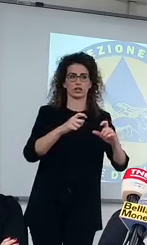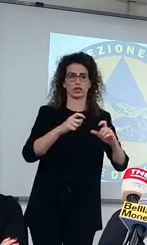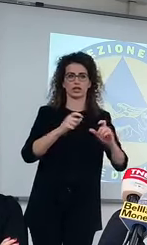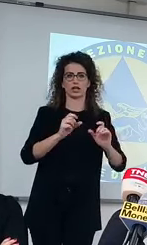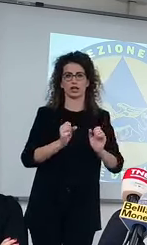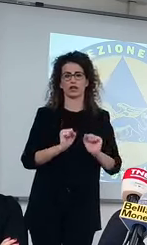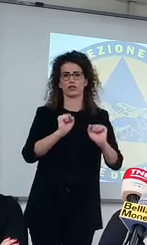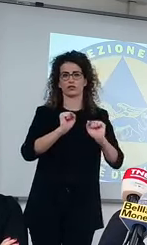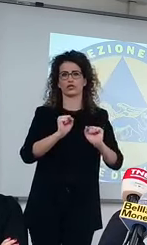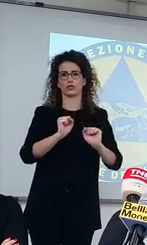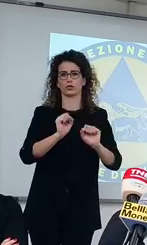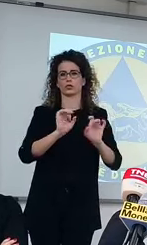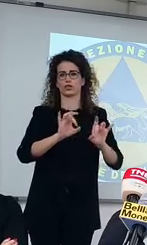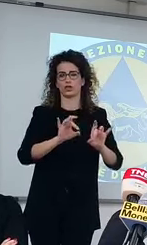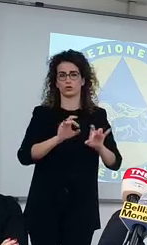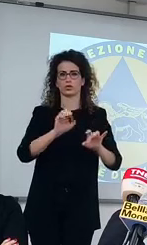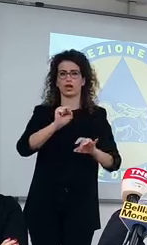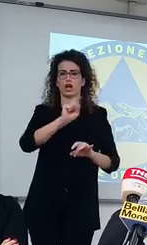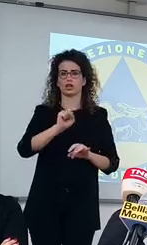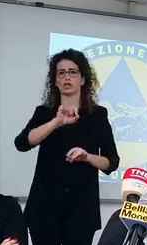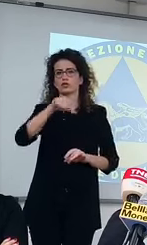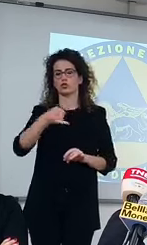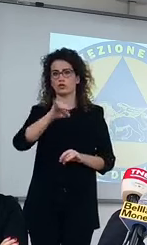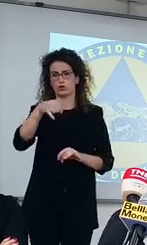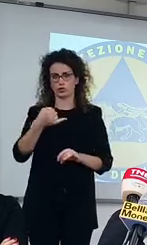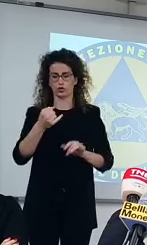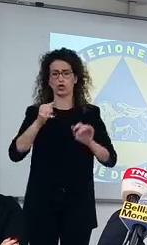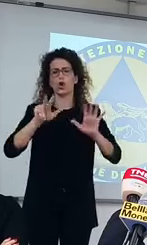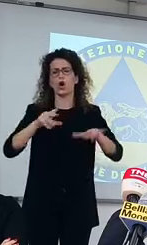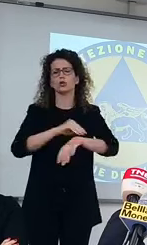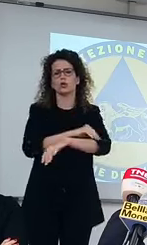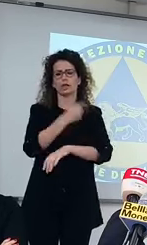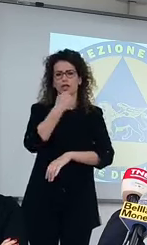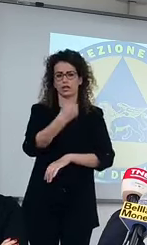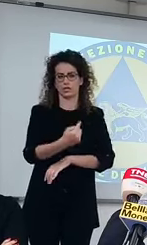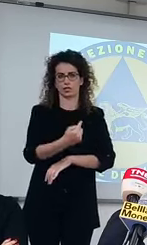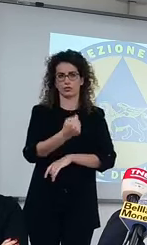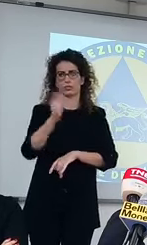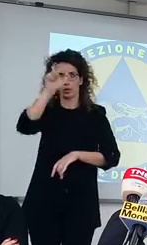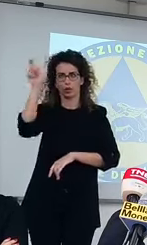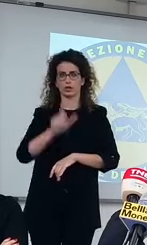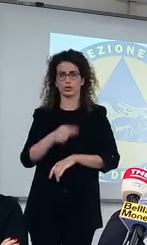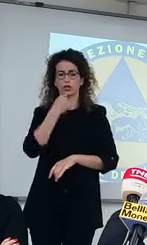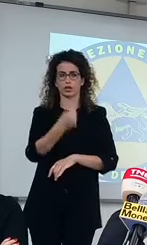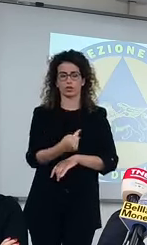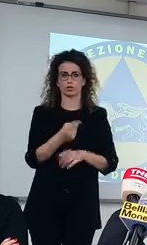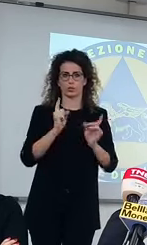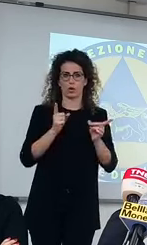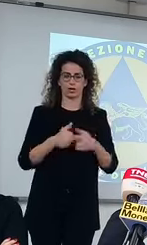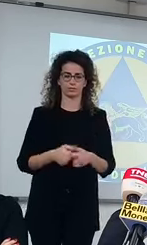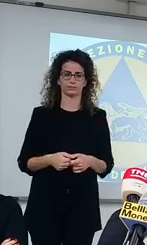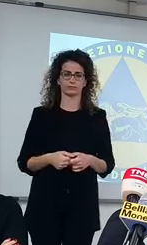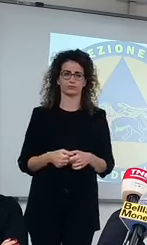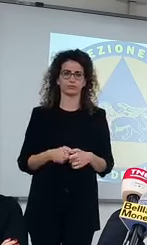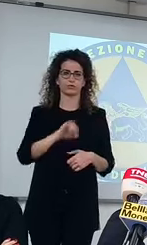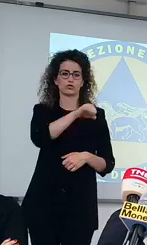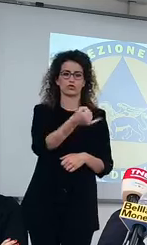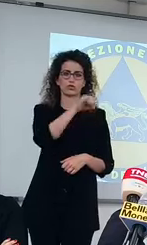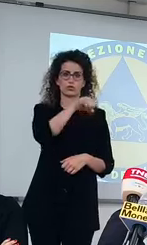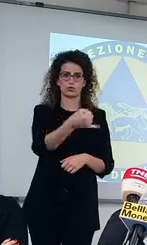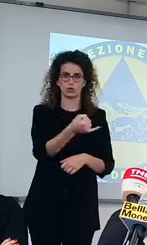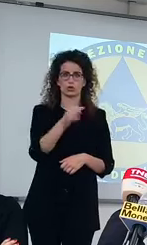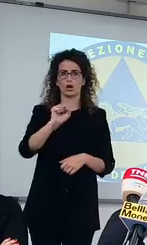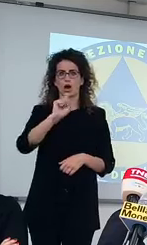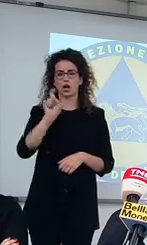cioè AstraZeneca, Johnson & Johnson, dall'8 d'aprile a livello nazionale si è stabilito che Johnson & Johnson